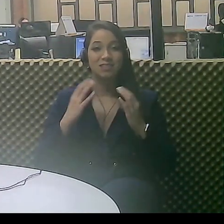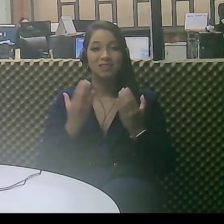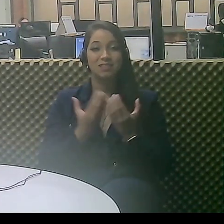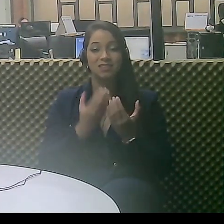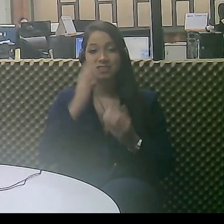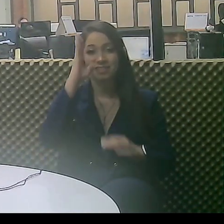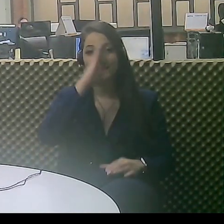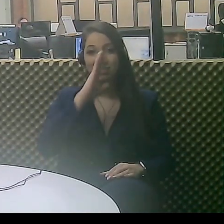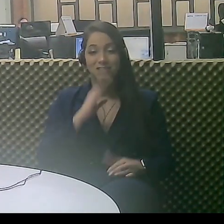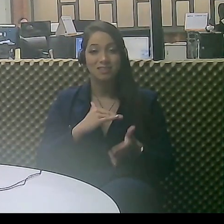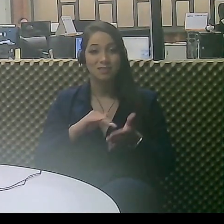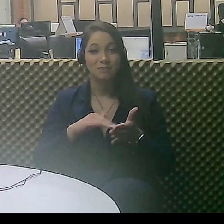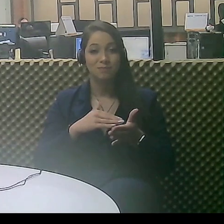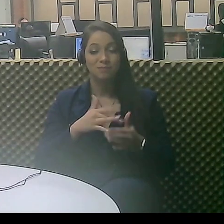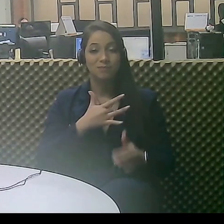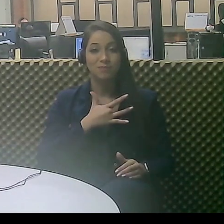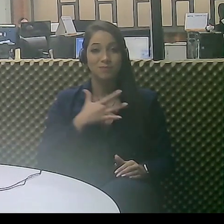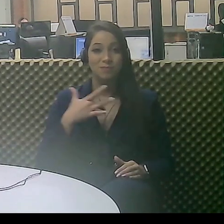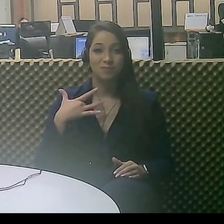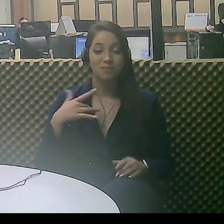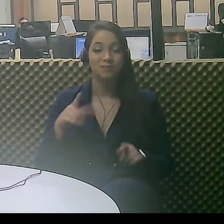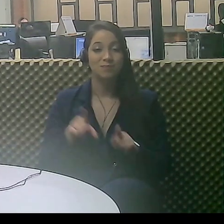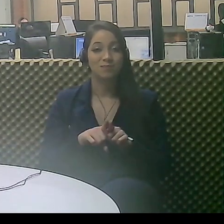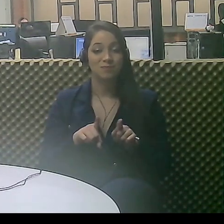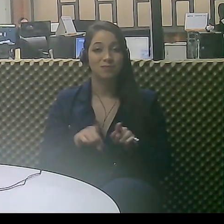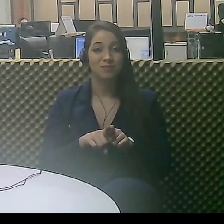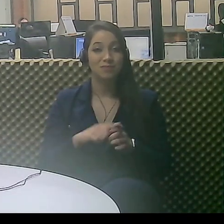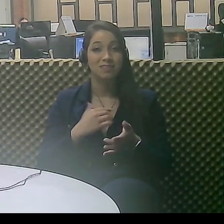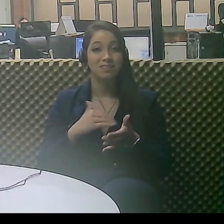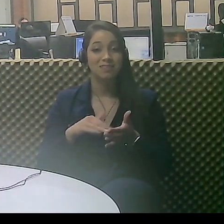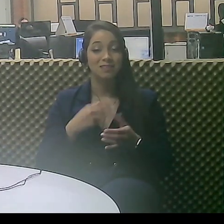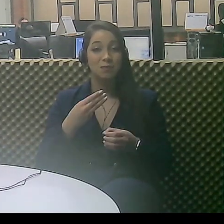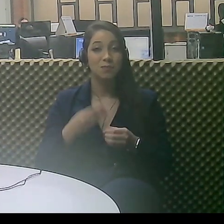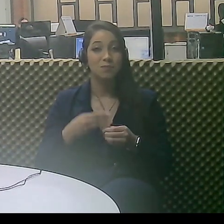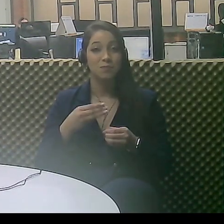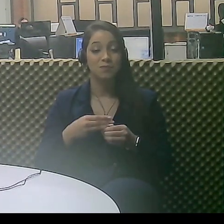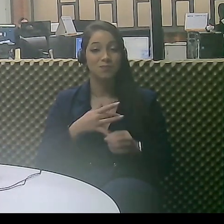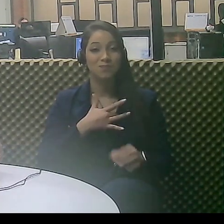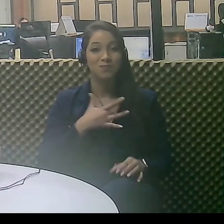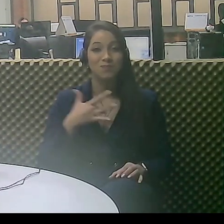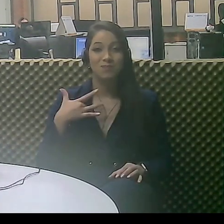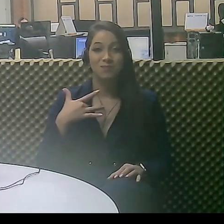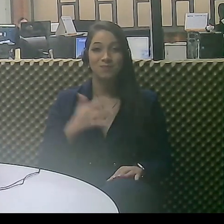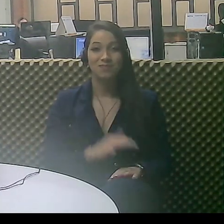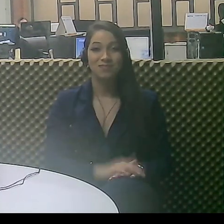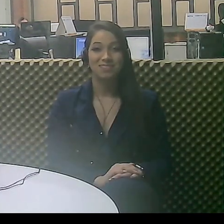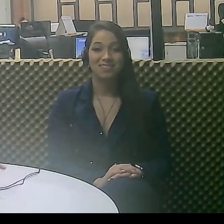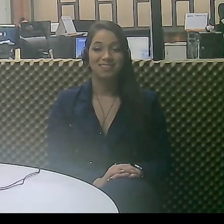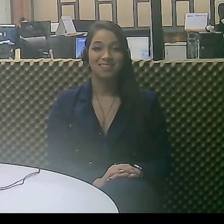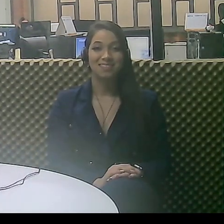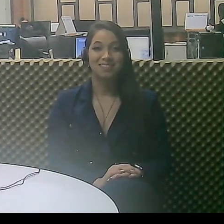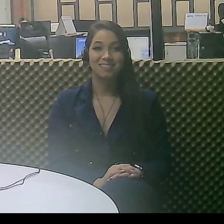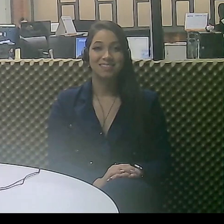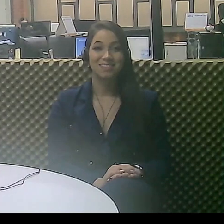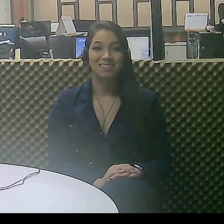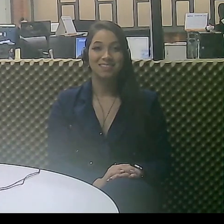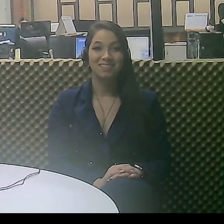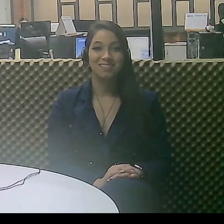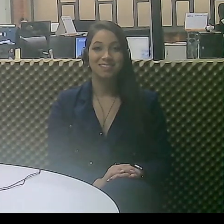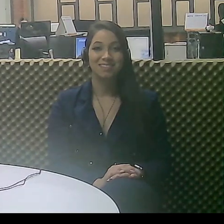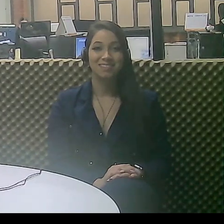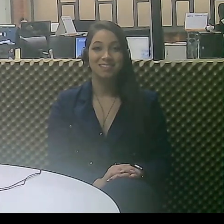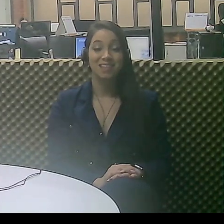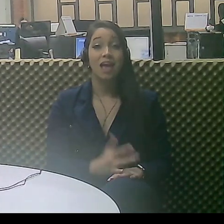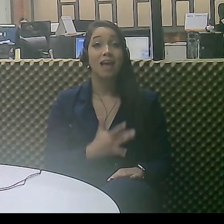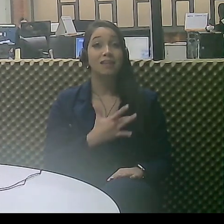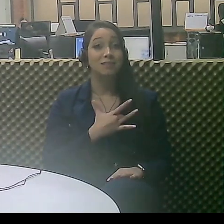secretários de saúde e o Conselho Nacional de secretários municipais de saúde e